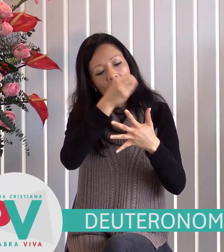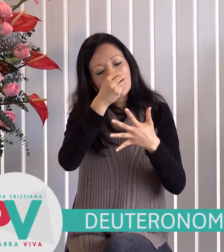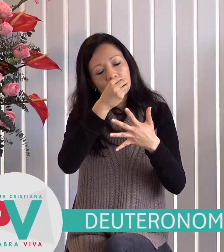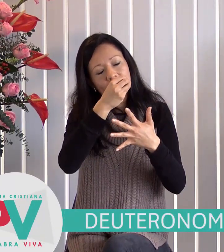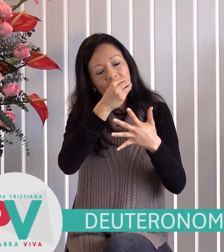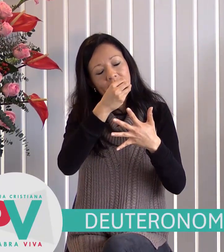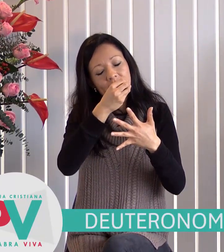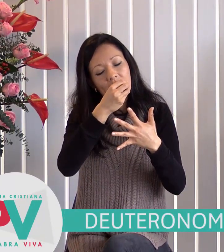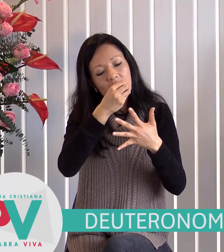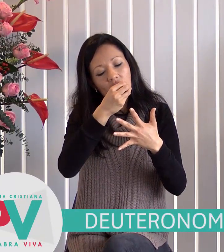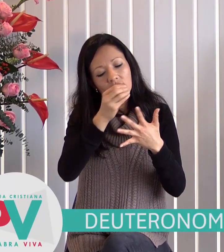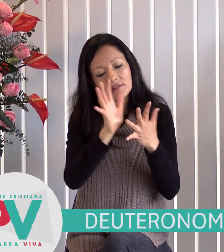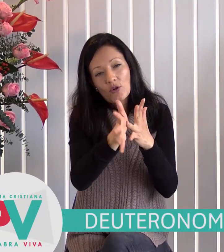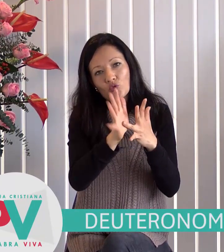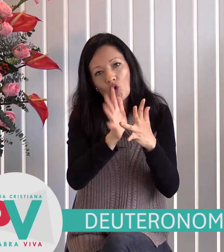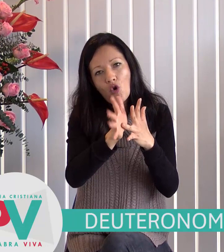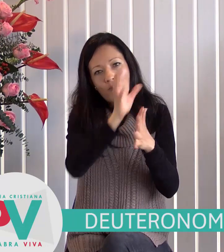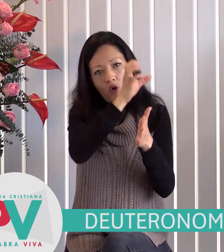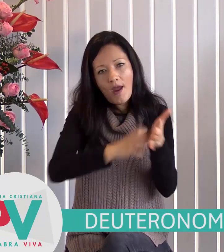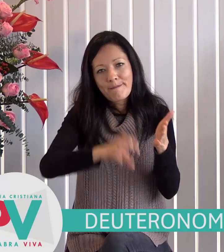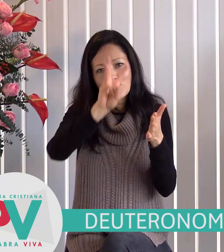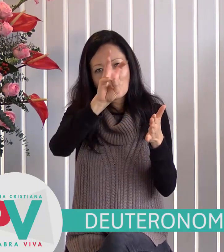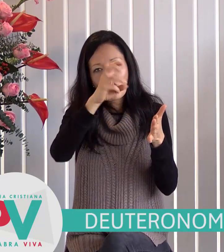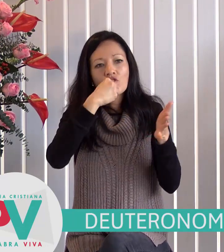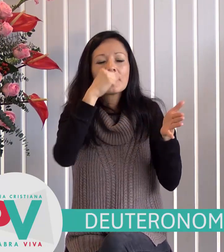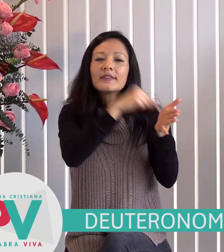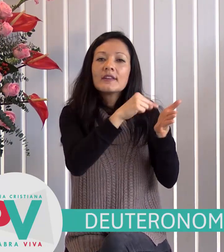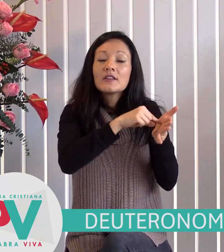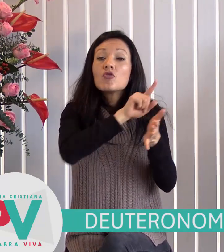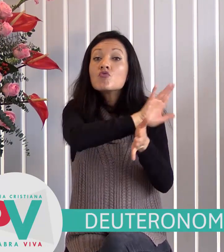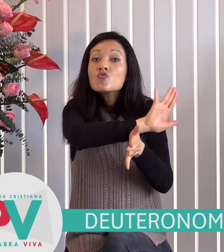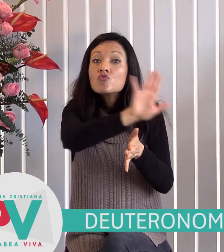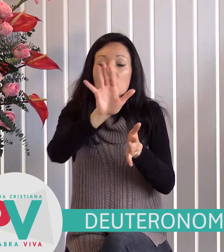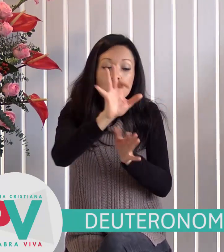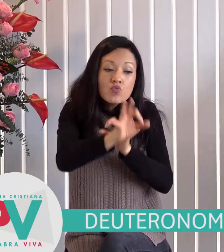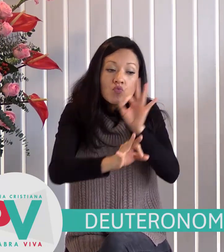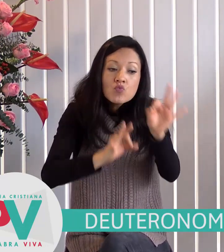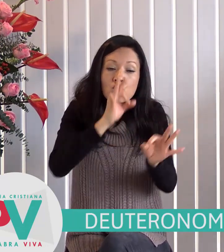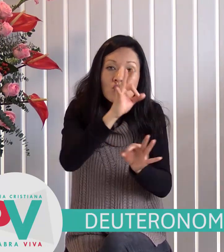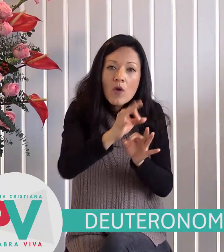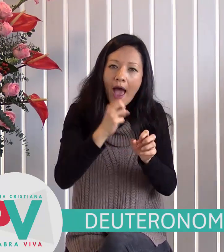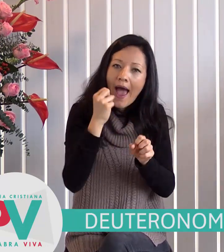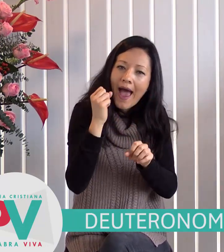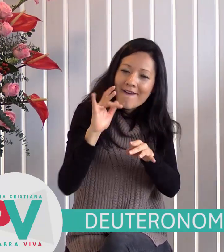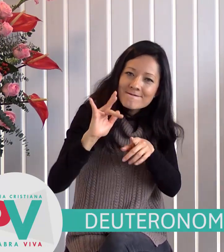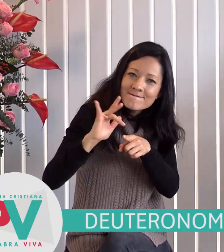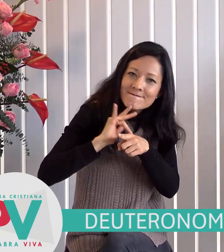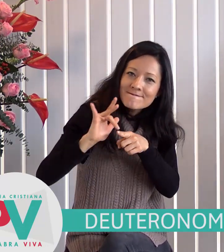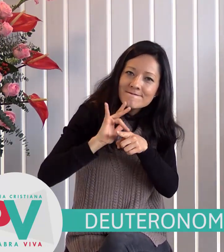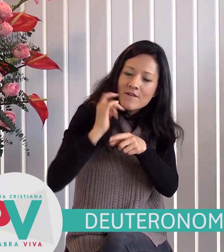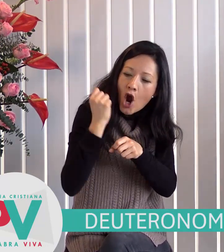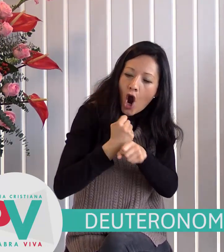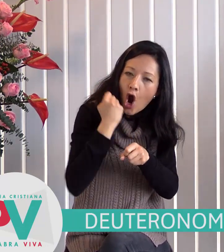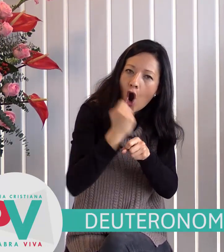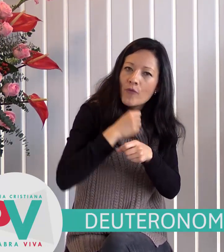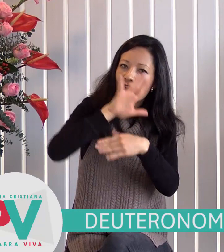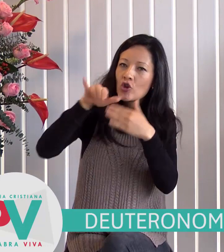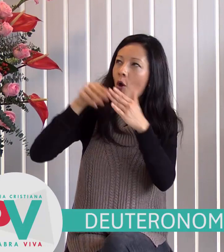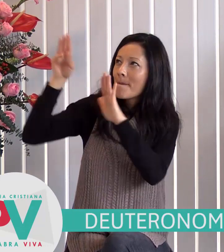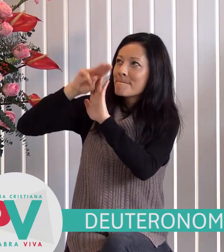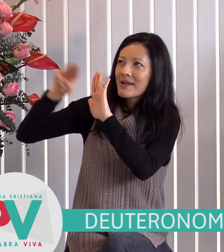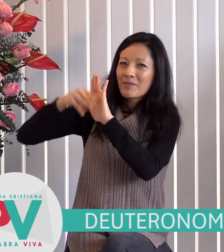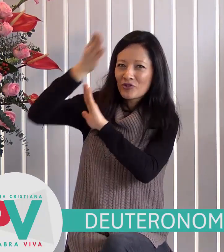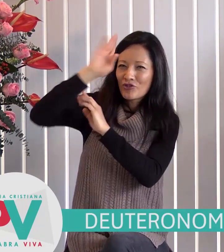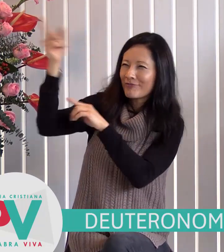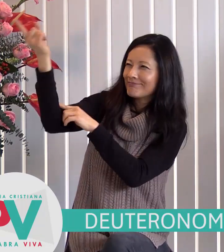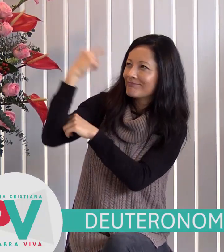versículo 1 dice, cuidaréis de poner por obra todo mandamiento que yo os ordeno, para que viváis y